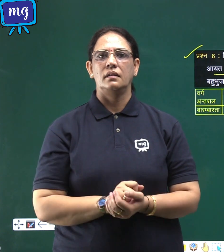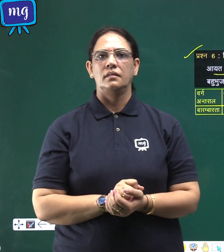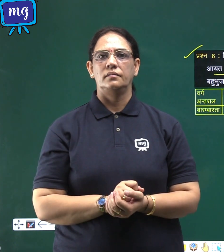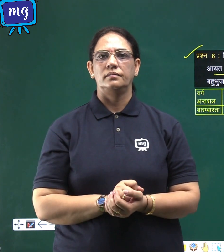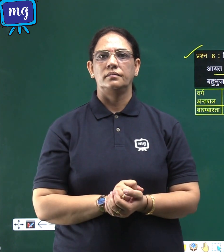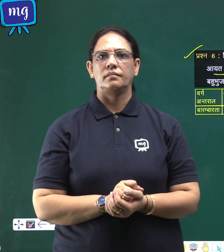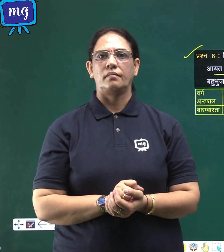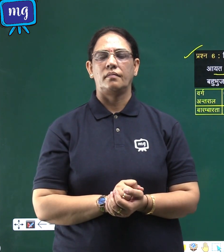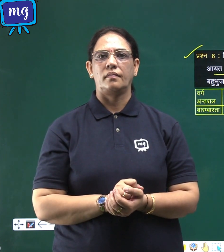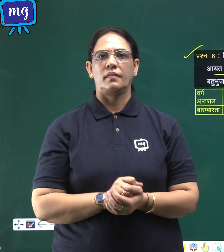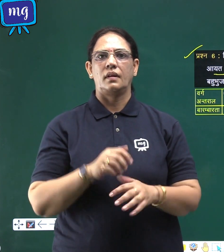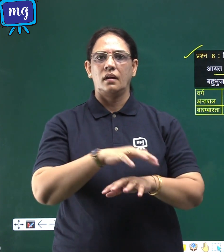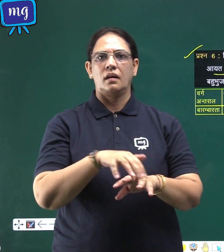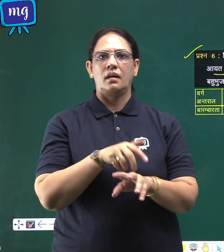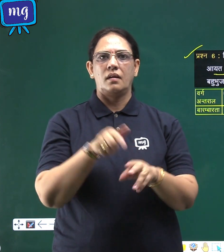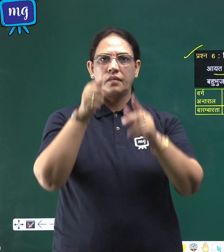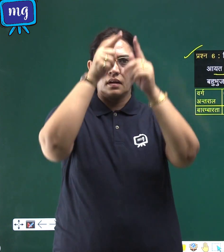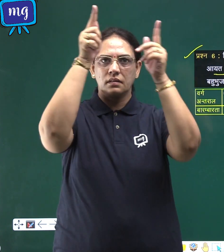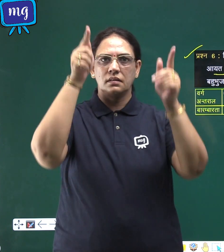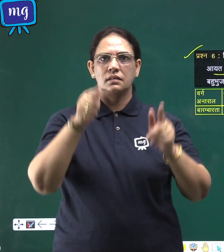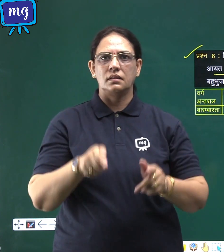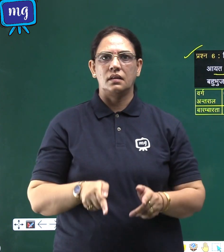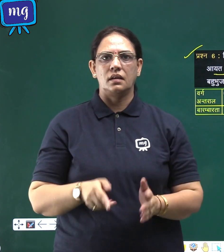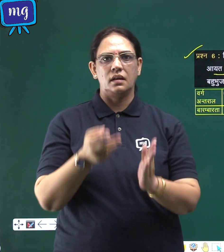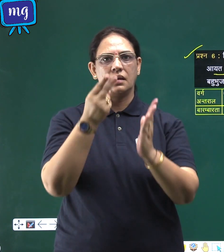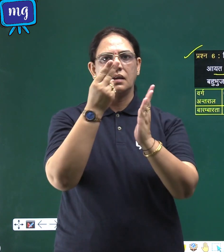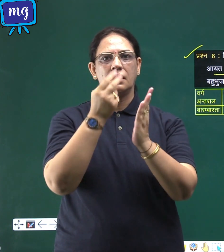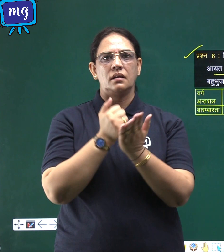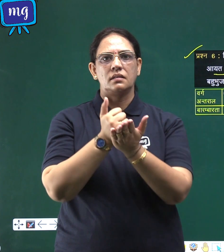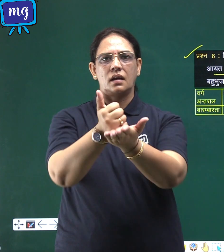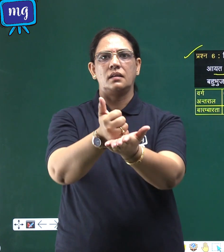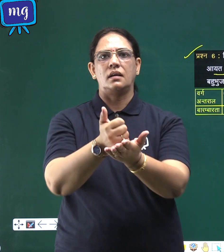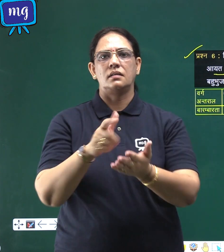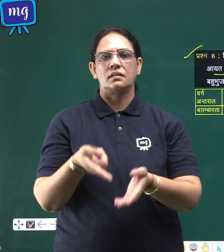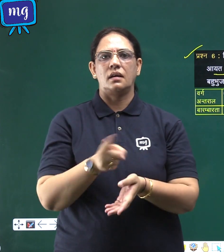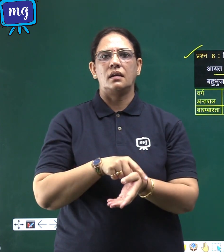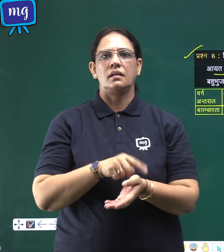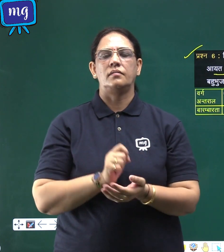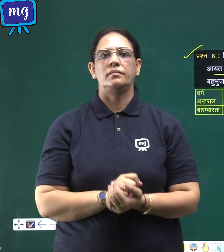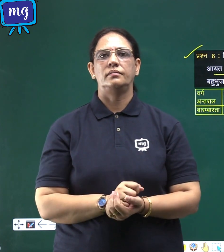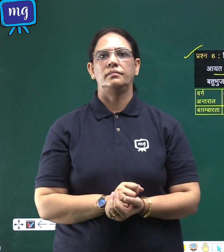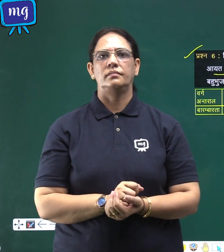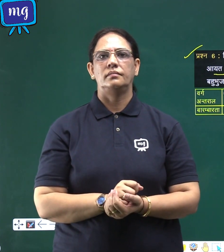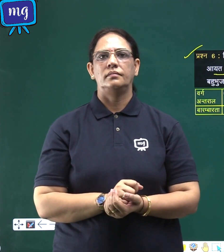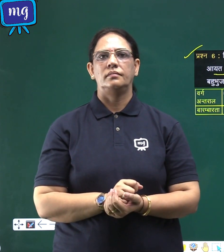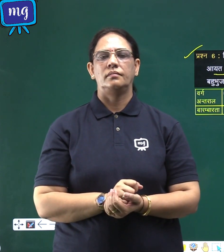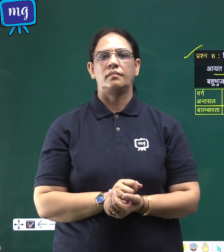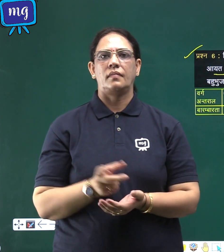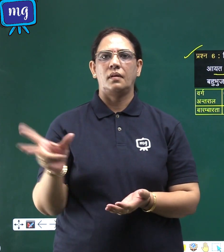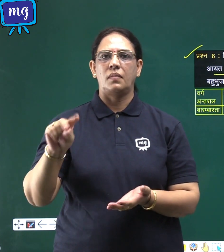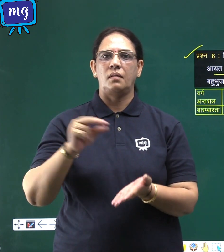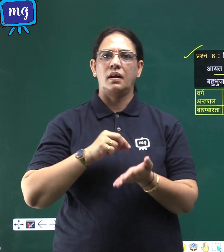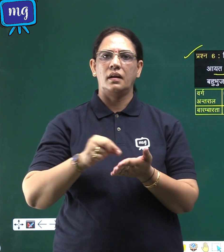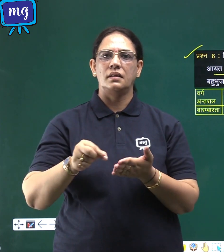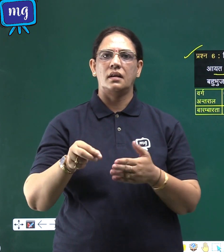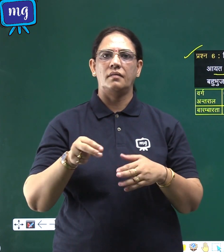आयत चित्र की साहिता से, बारम बारता भवुज